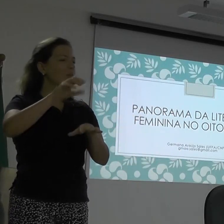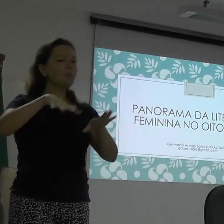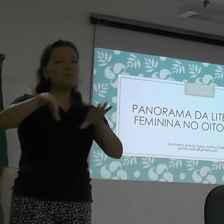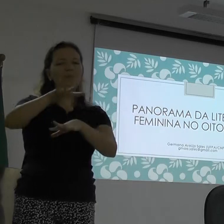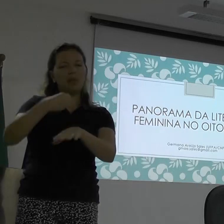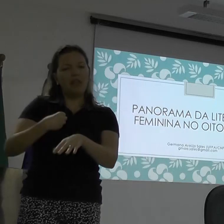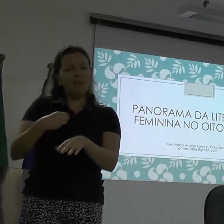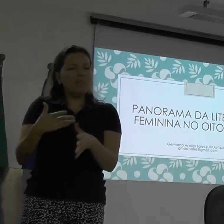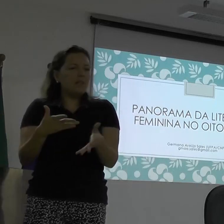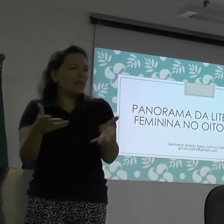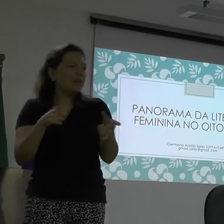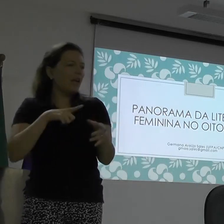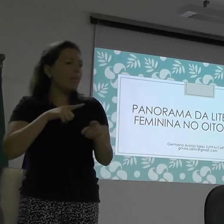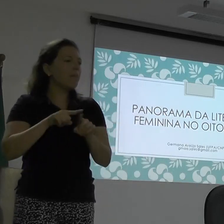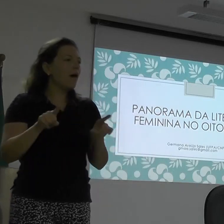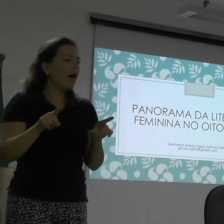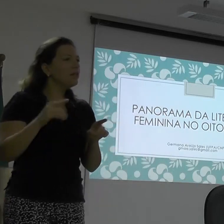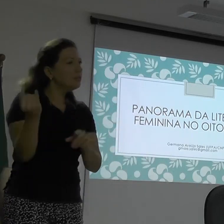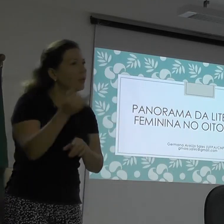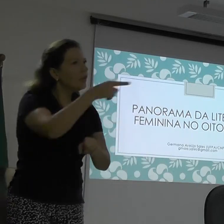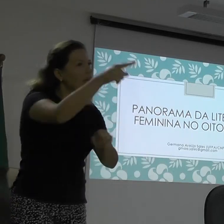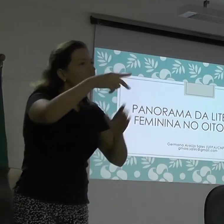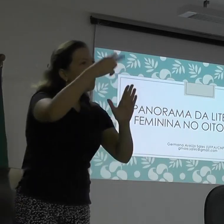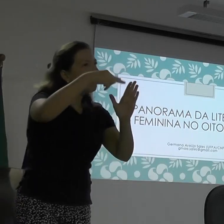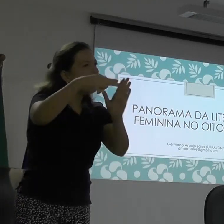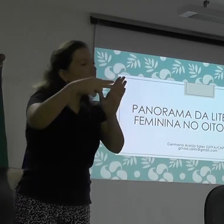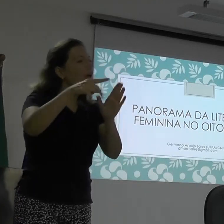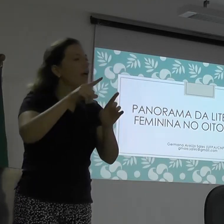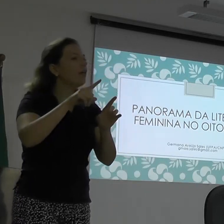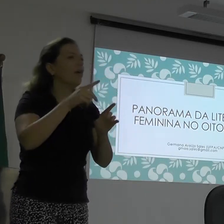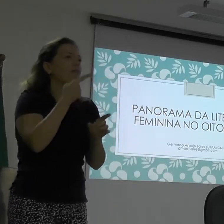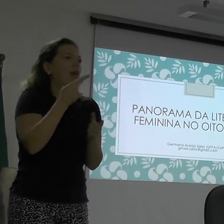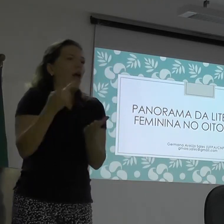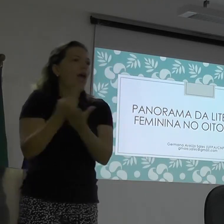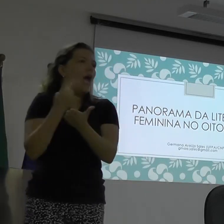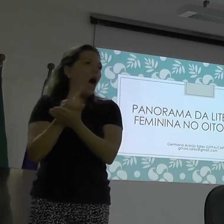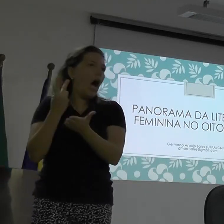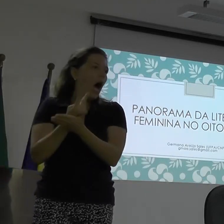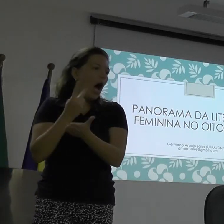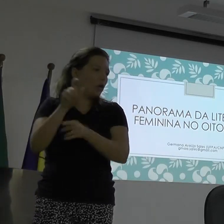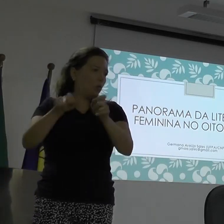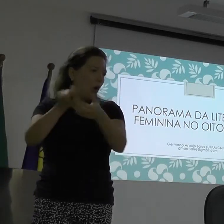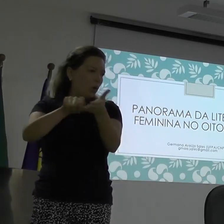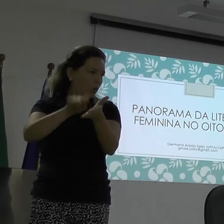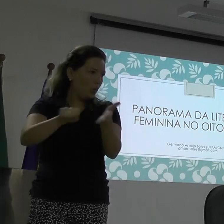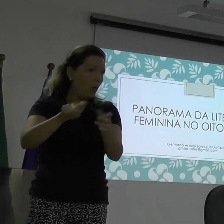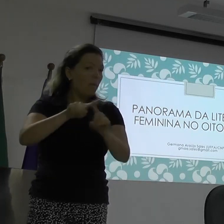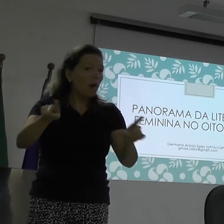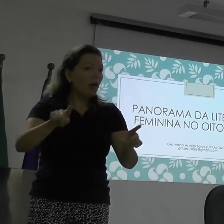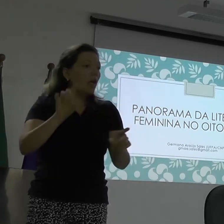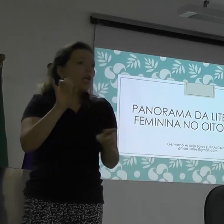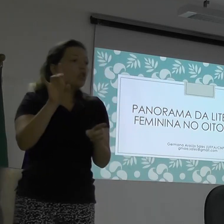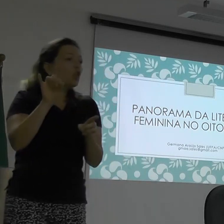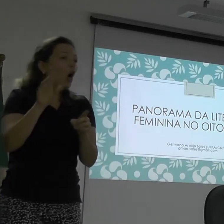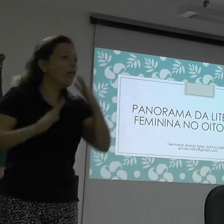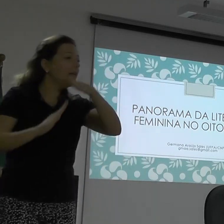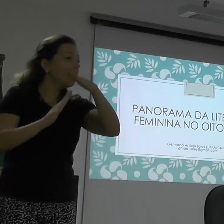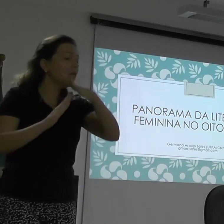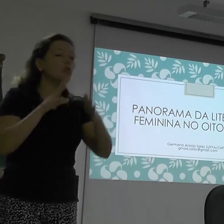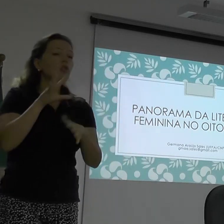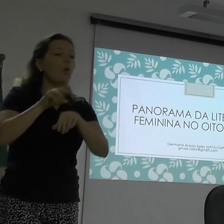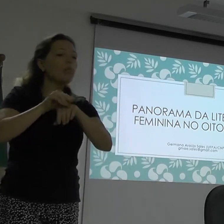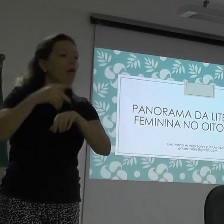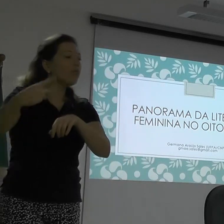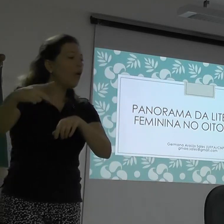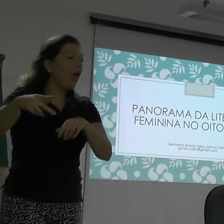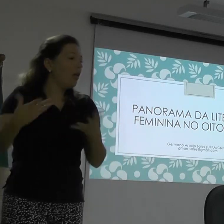essas obras, não dizendo que os autores fizeram errado. Eles não fizeram errado porque era aquilo que eles sabiam fazer.